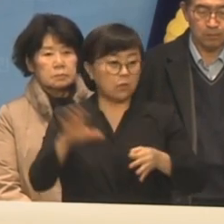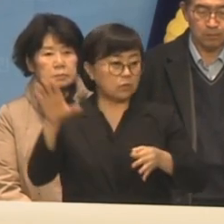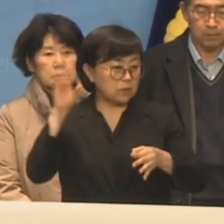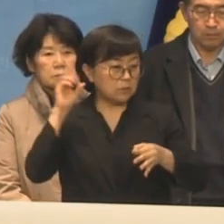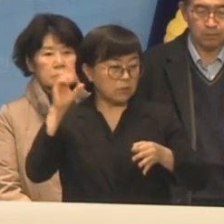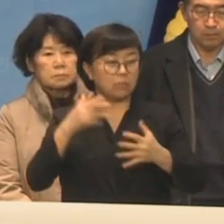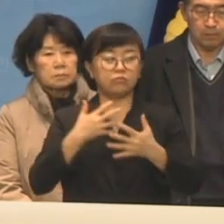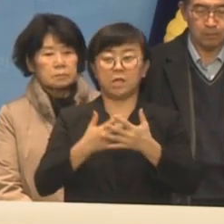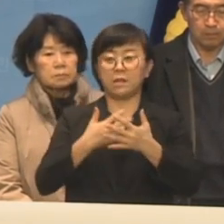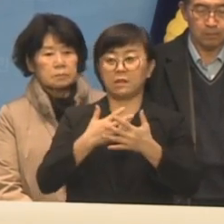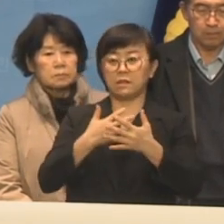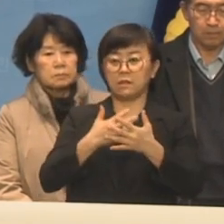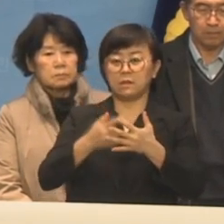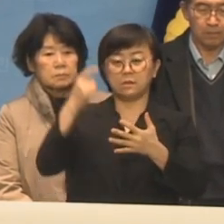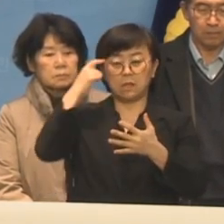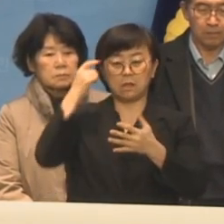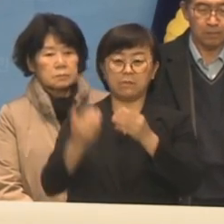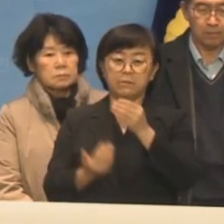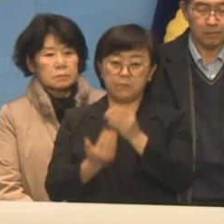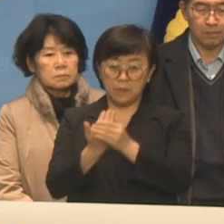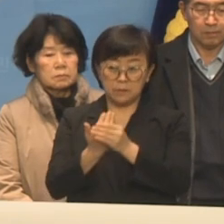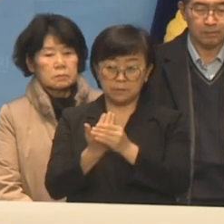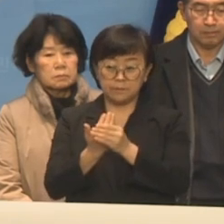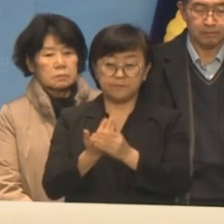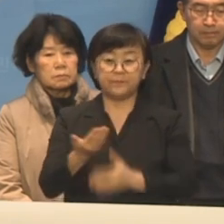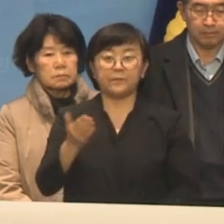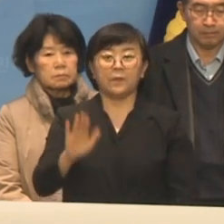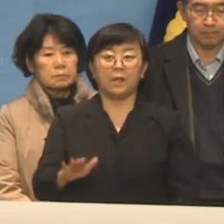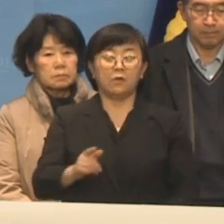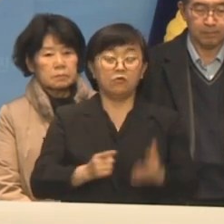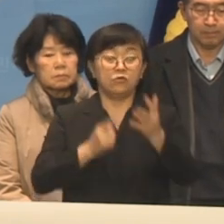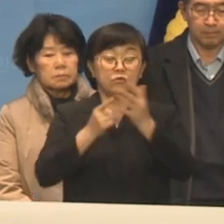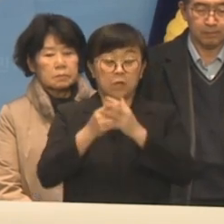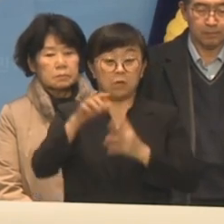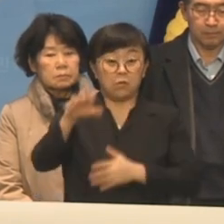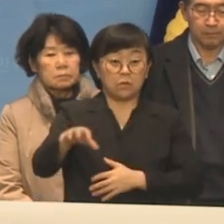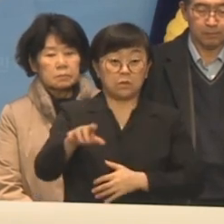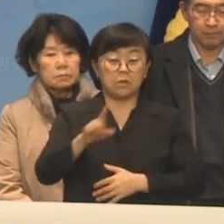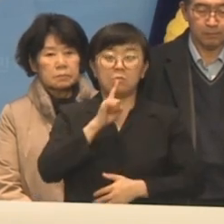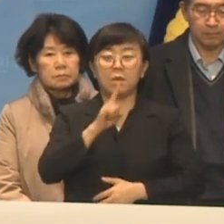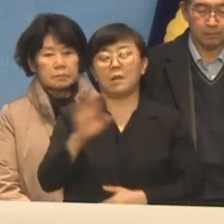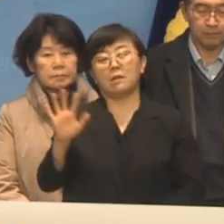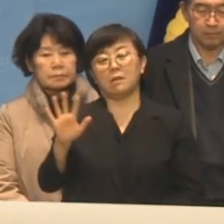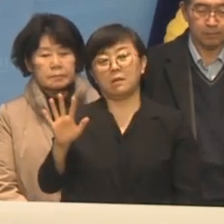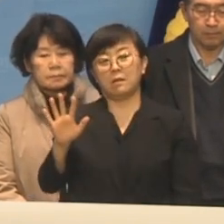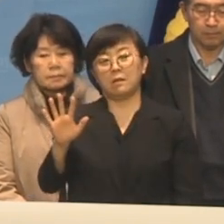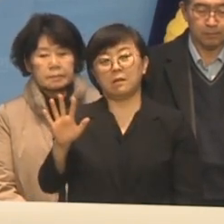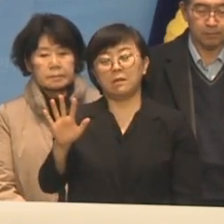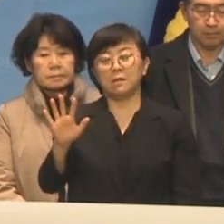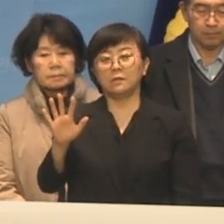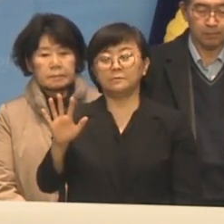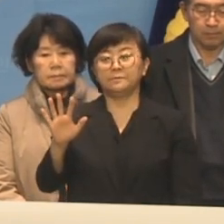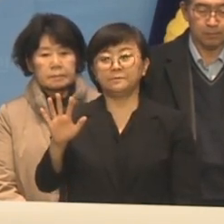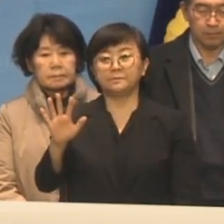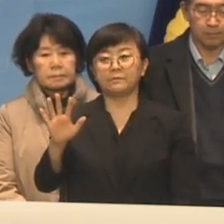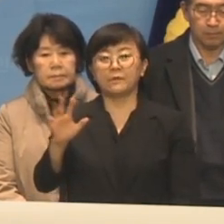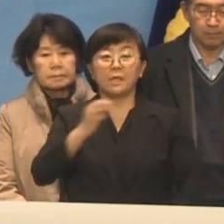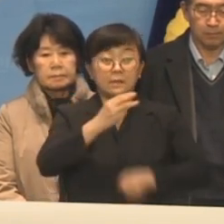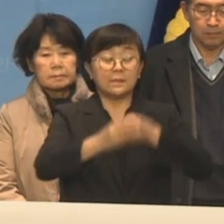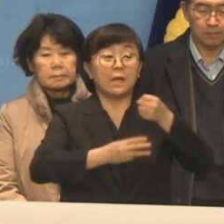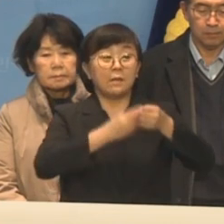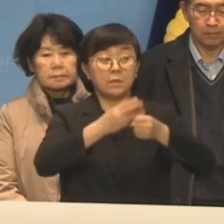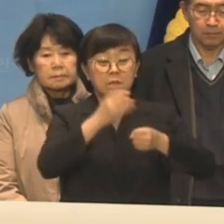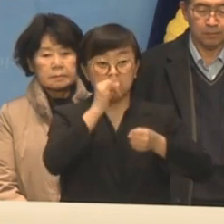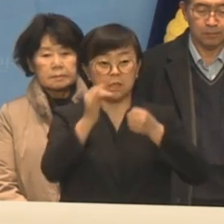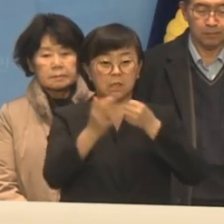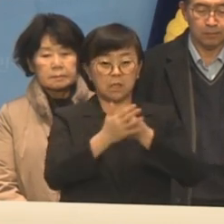얼마나 불안할까 하는 생각이 듭니다. 그런데 유출된 것을 유출됐다고 하지 않고 그리고 뭐 3년이나